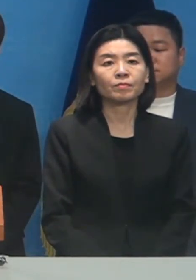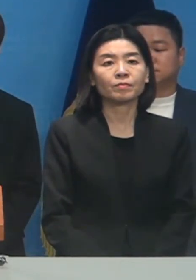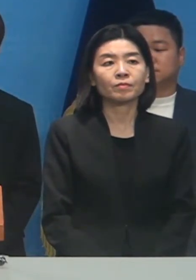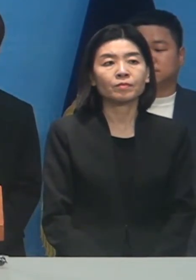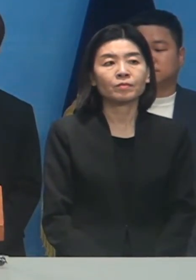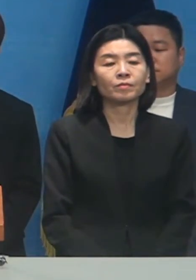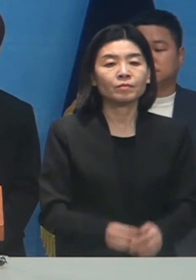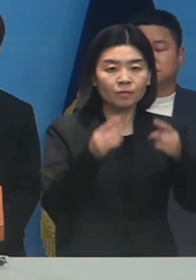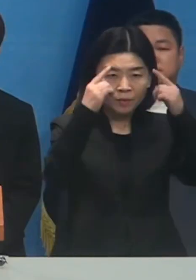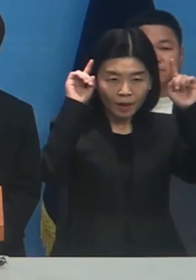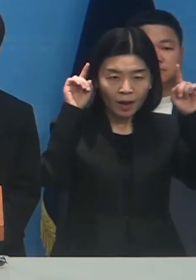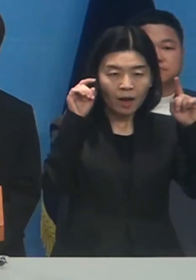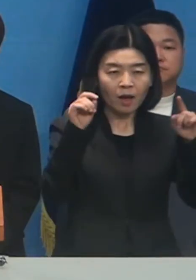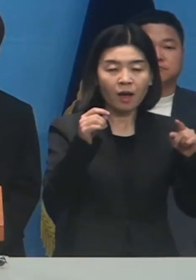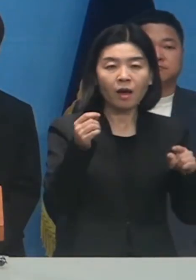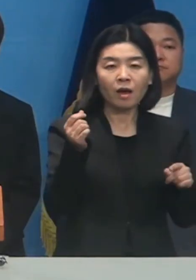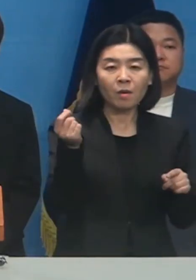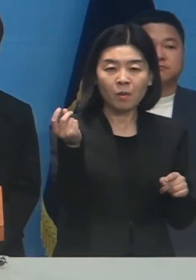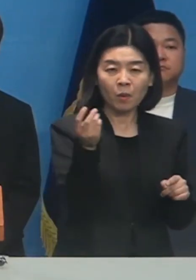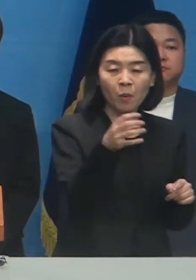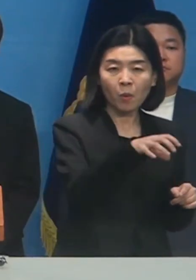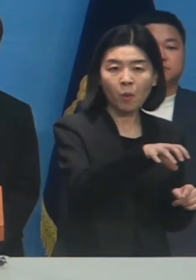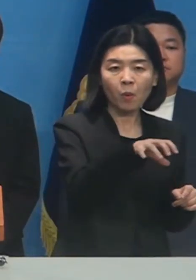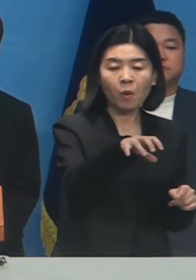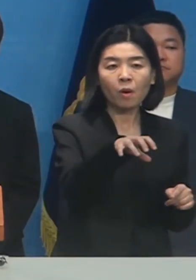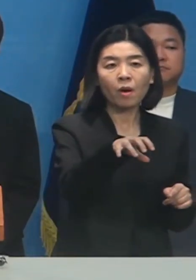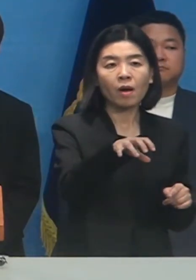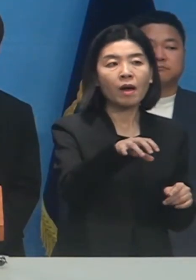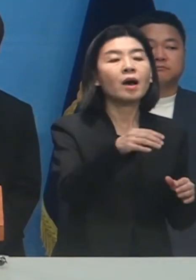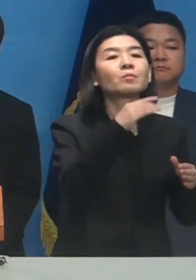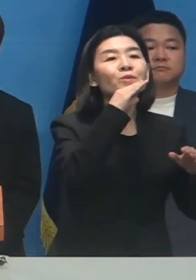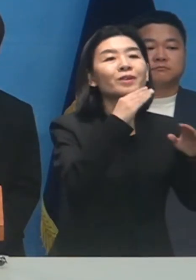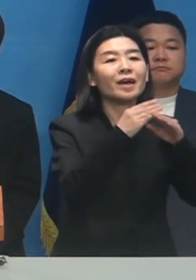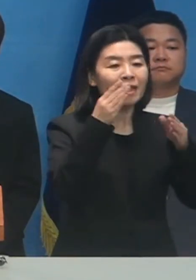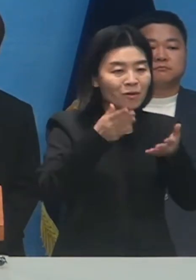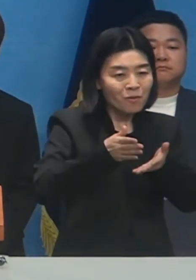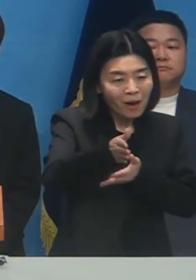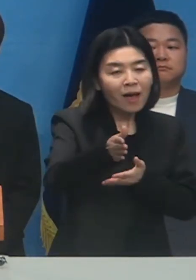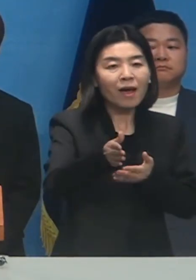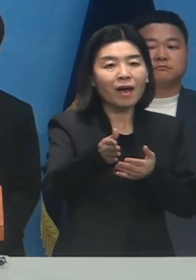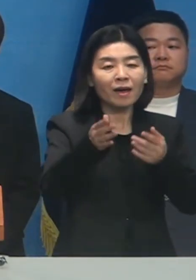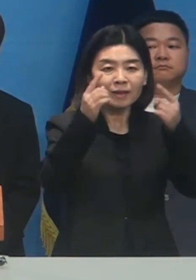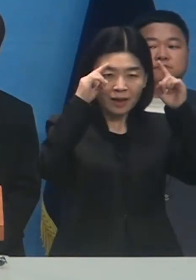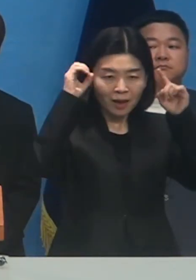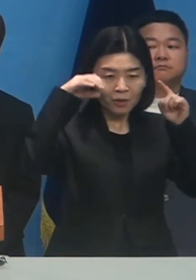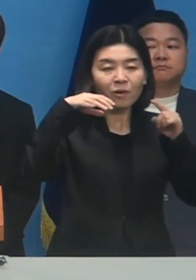유수환대학의 북한학과 대학원생인 이명훈 선생님,